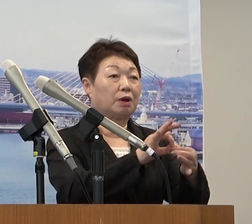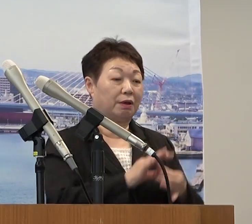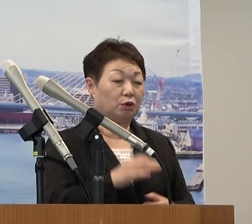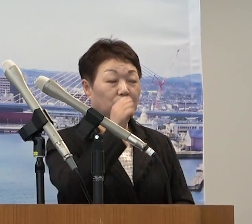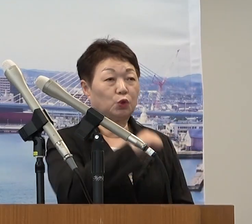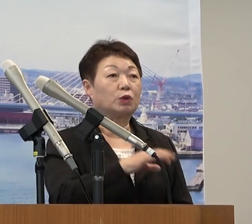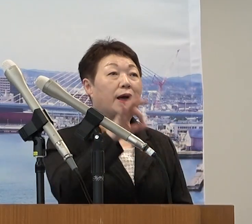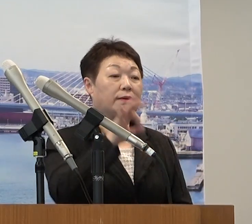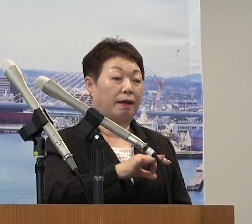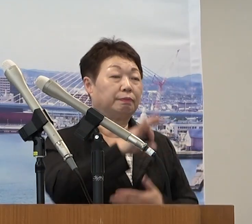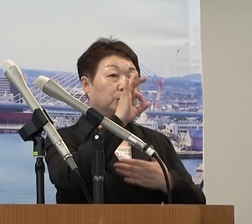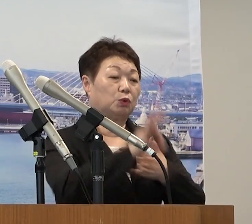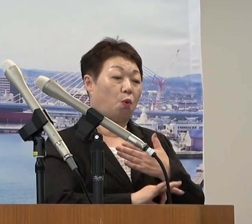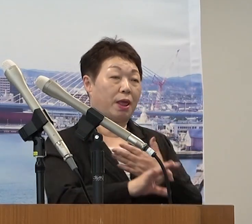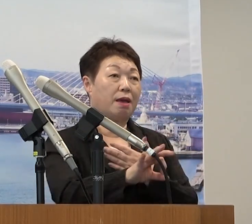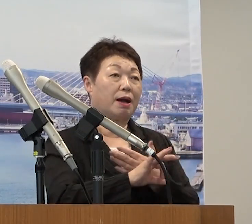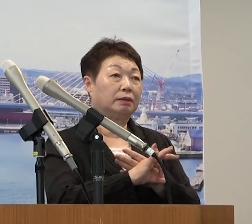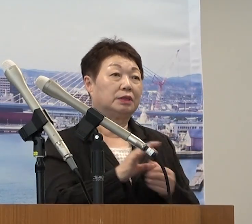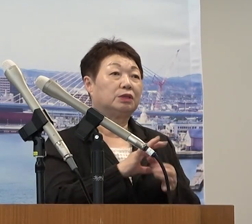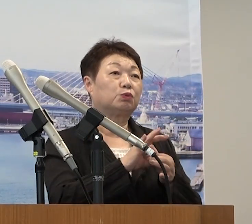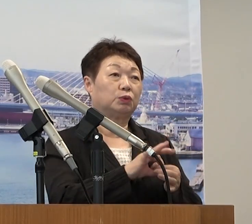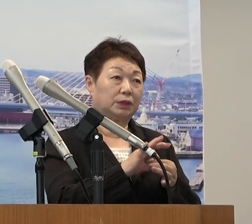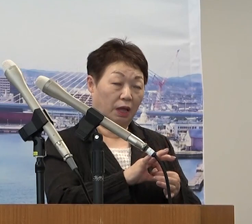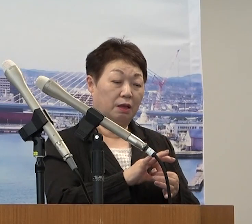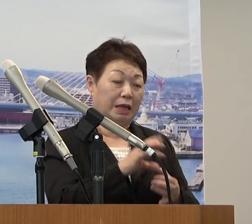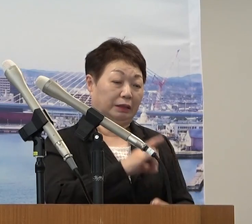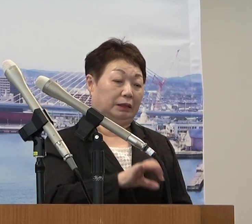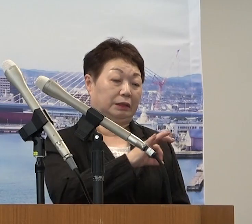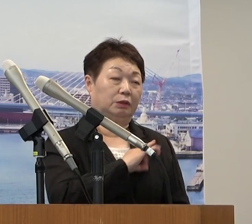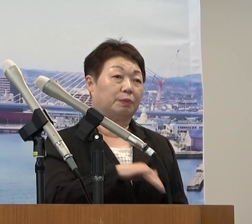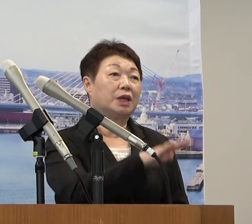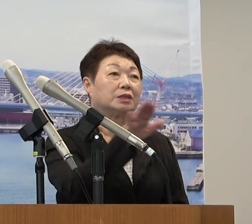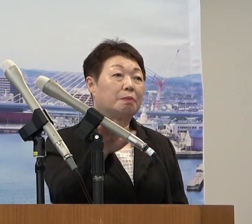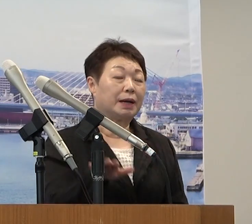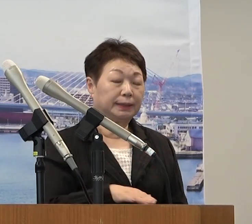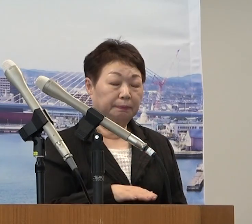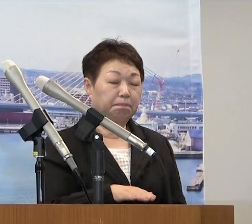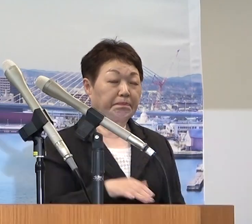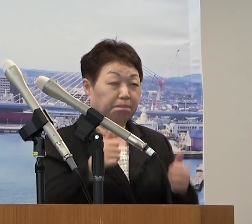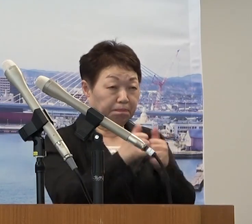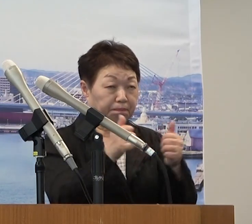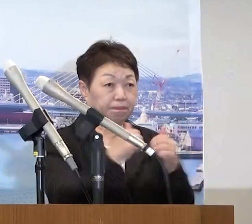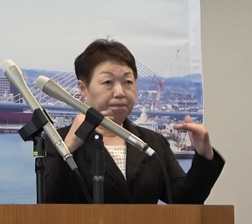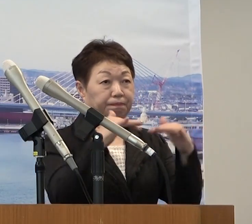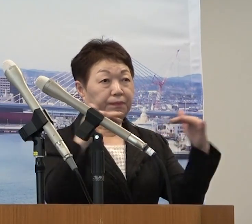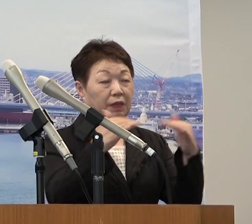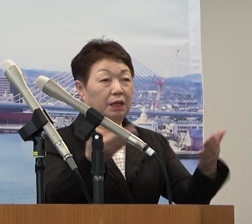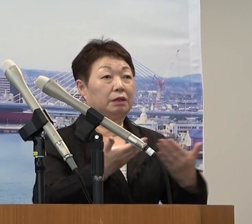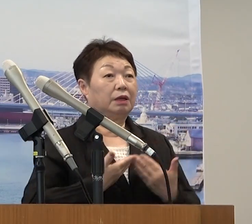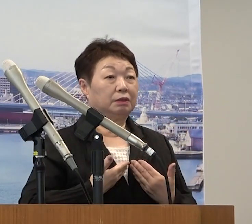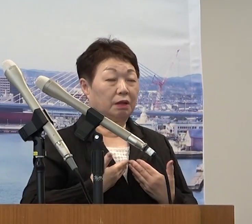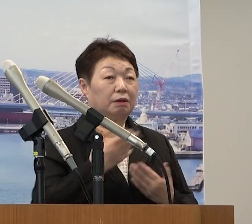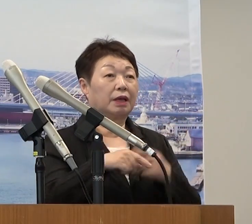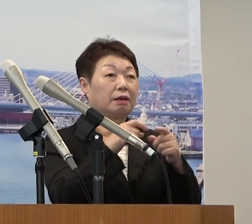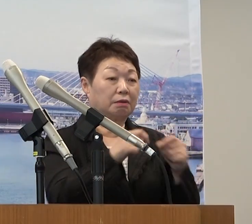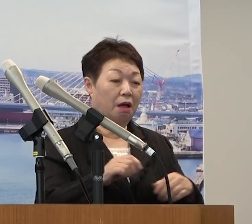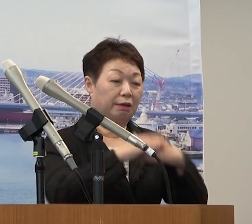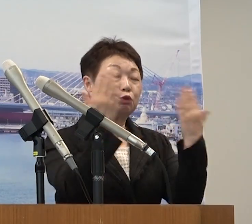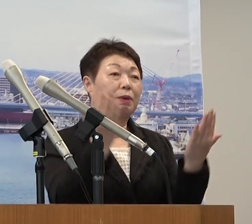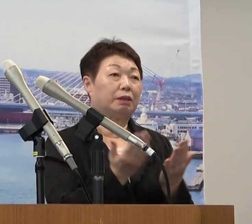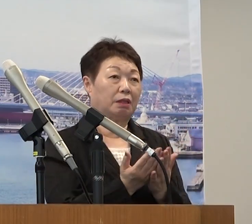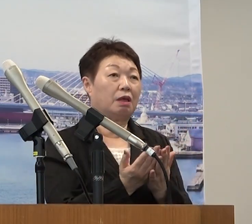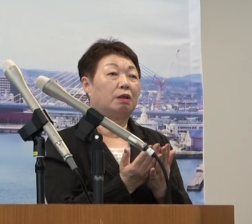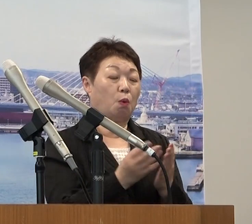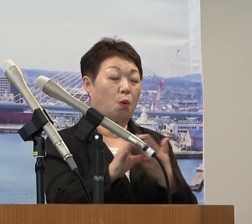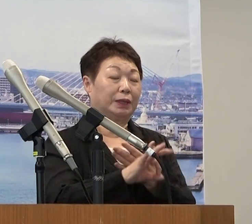案や条例案などにつきまして議員の皆様に慎重にご審議いただき、すべての議案につい